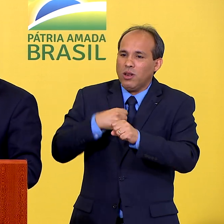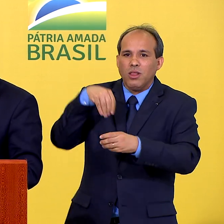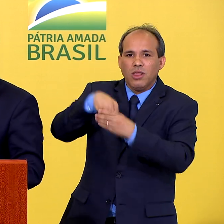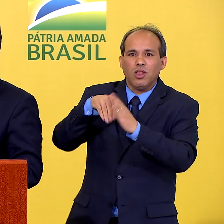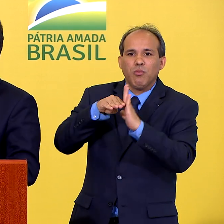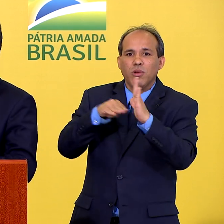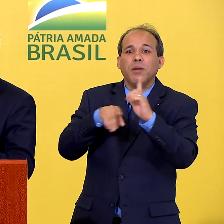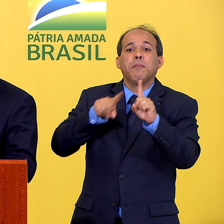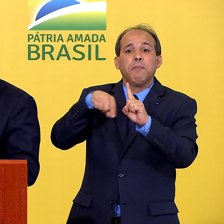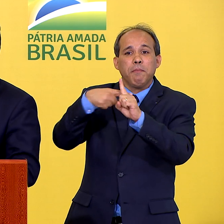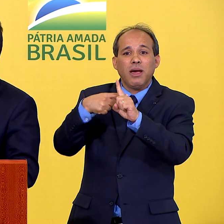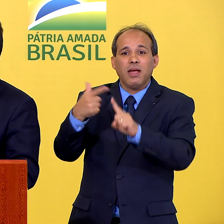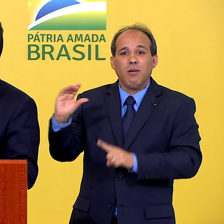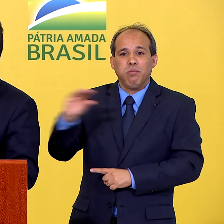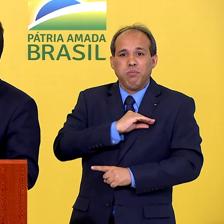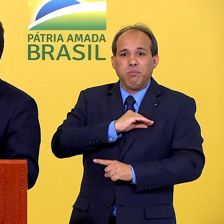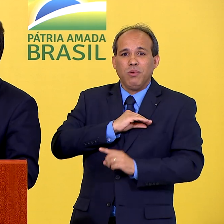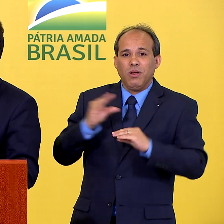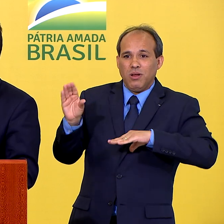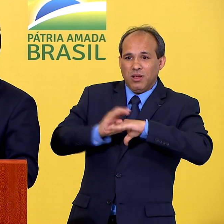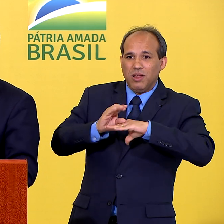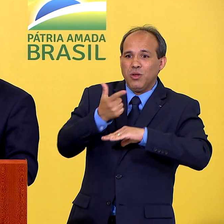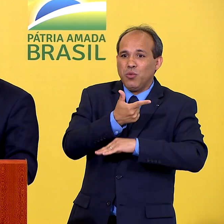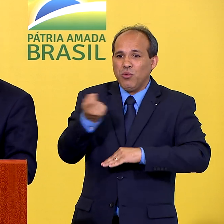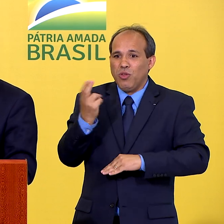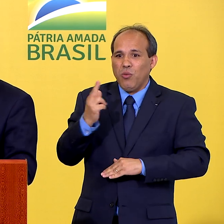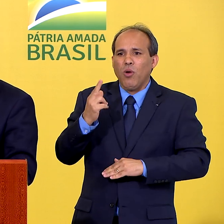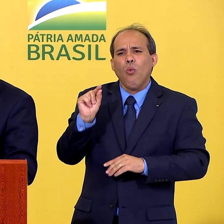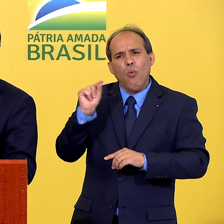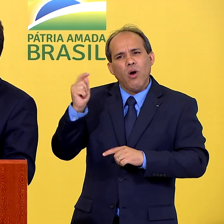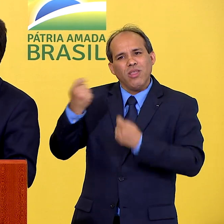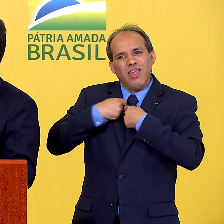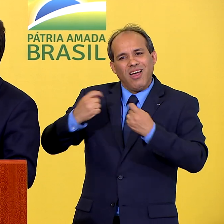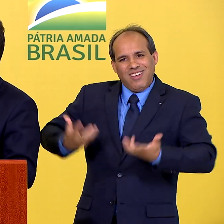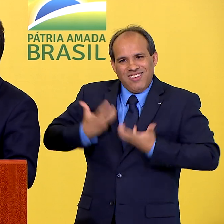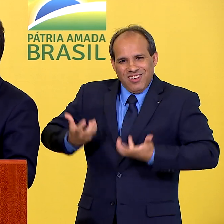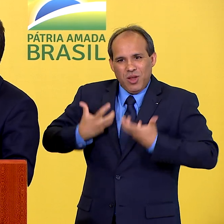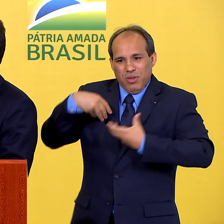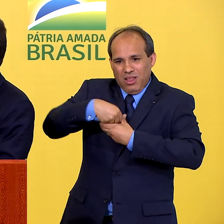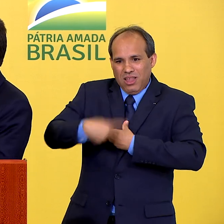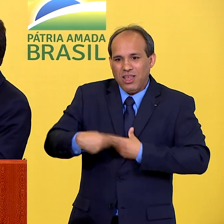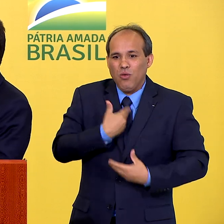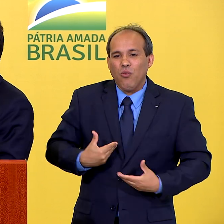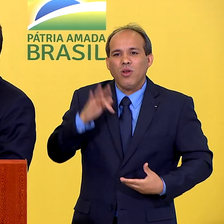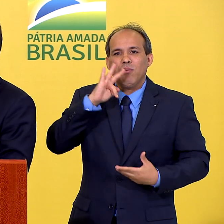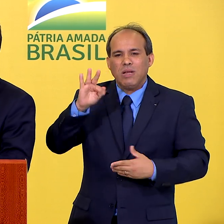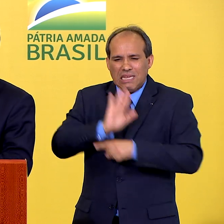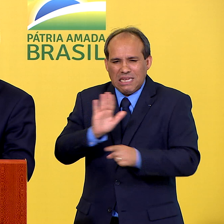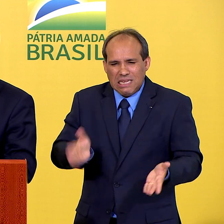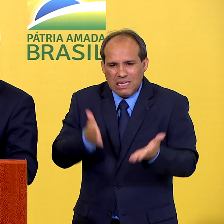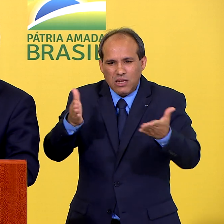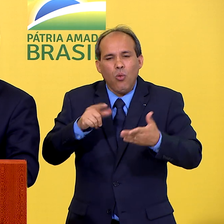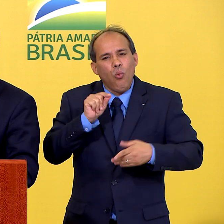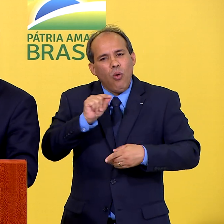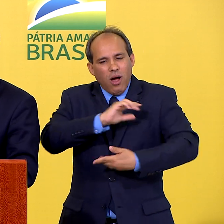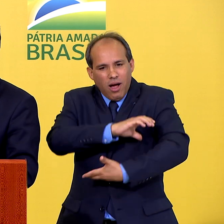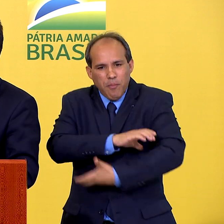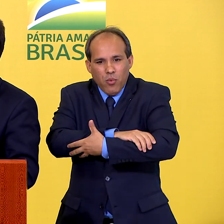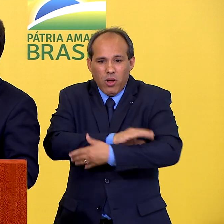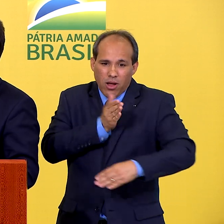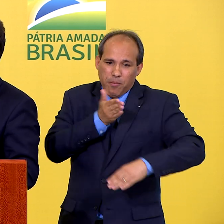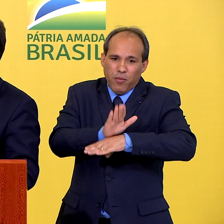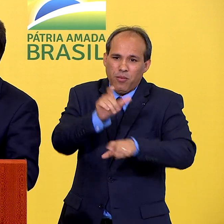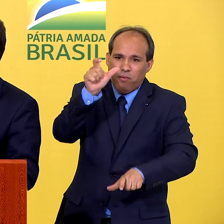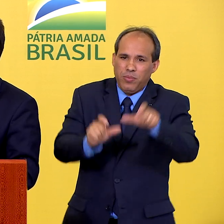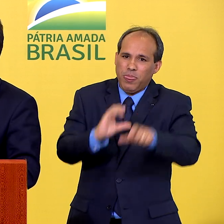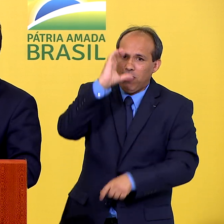ainda recebe mais R$ 200 como estímulo do Estado brasileiro, mostrando que o Estado está de mãos dadas com o cidadão